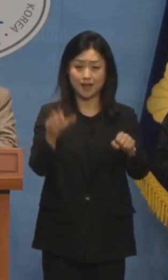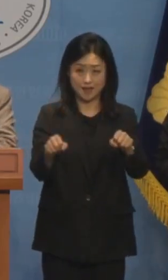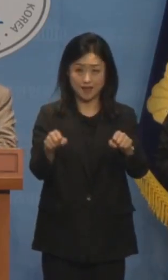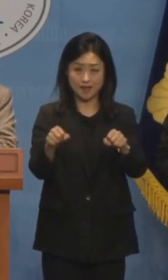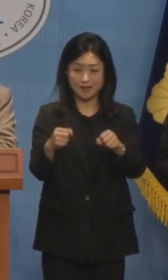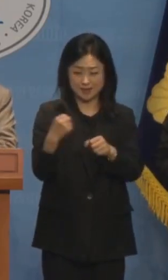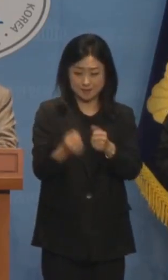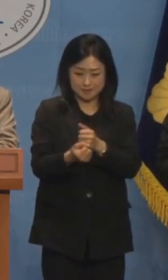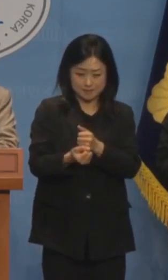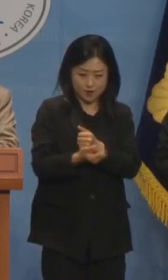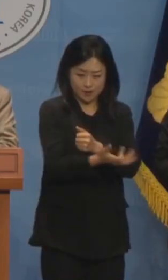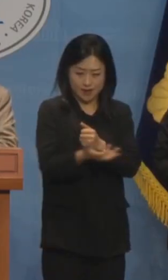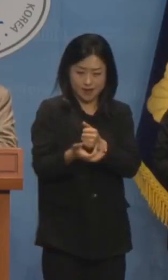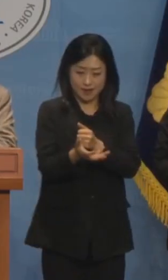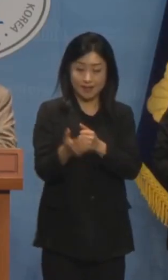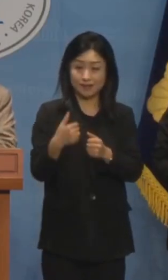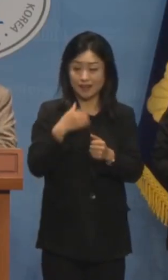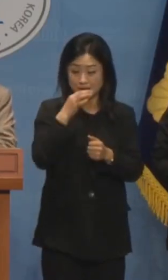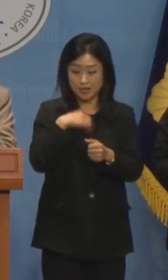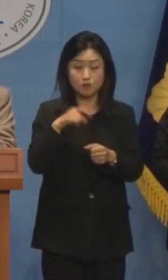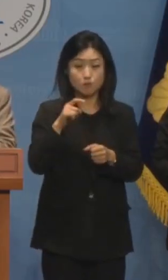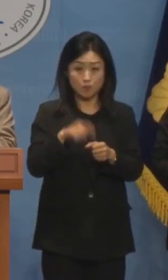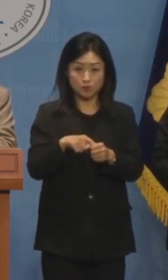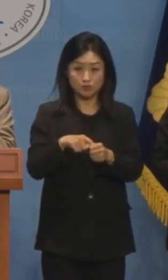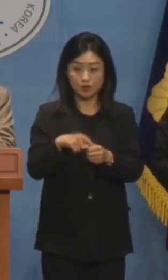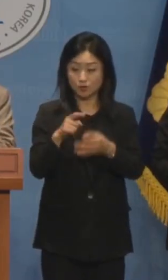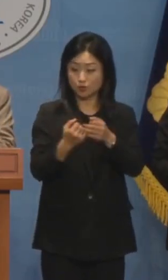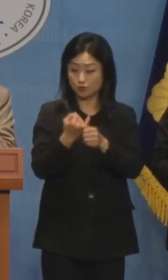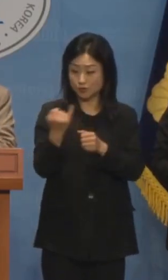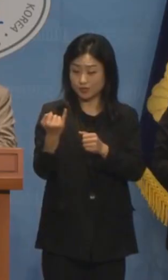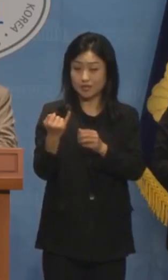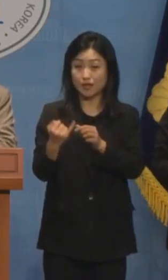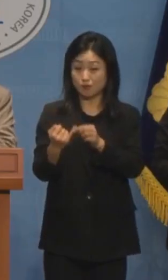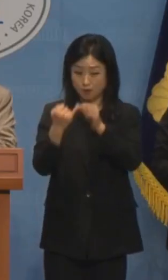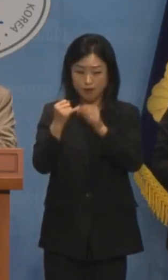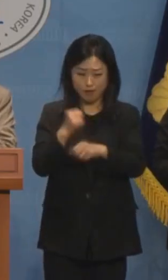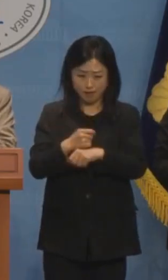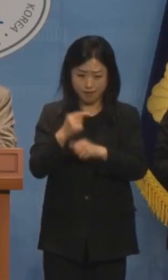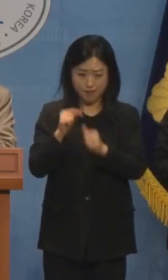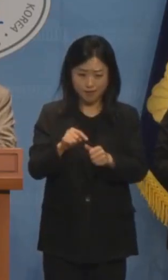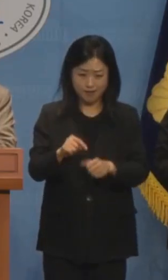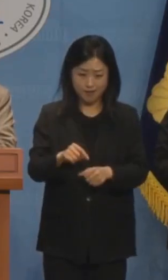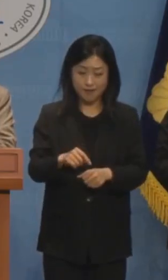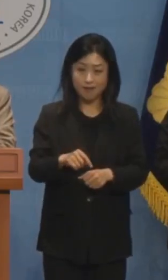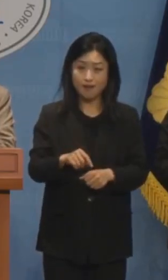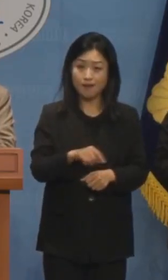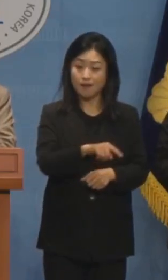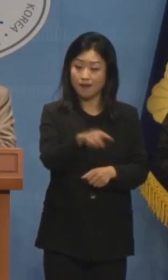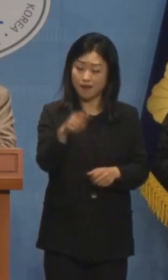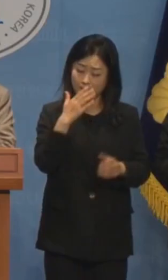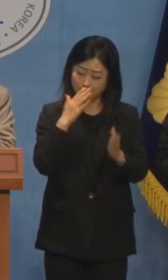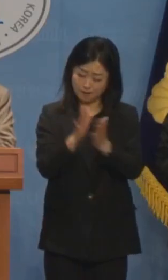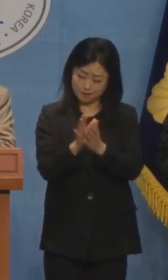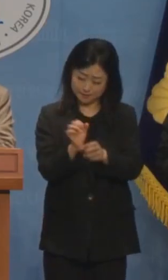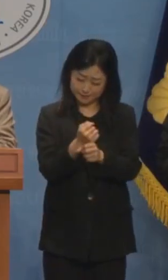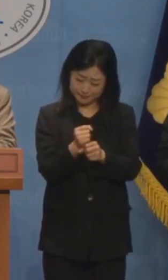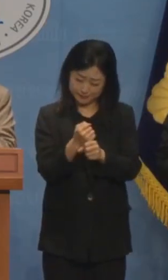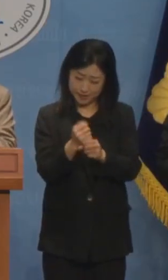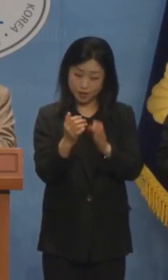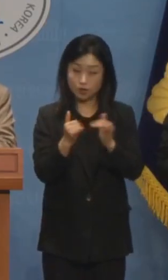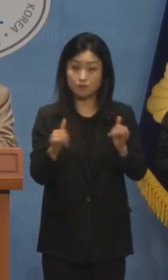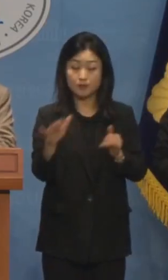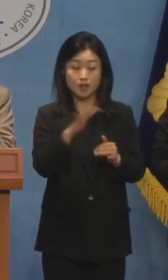끼쳐서 자기들에게 유리한 김건희 씨 한 명을 살리고자 이런 엄청난